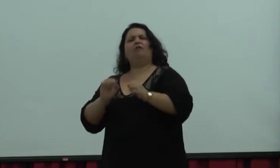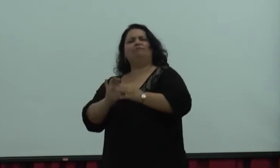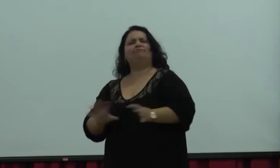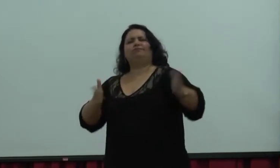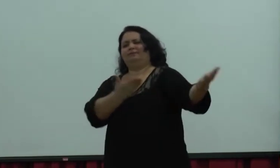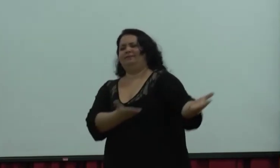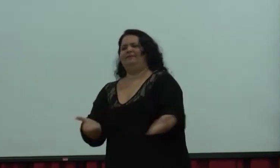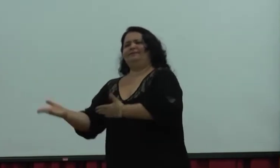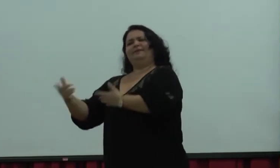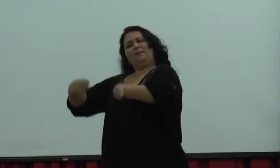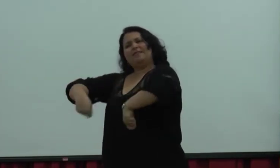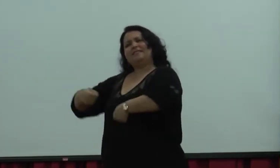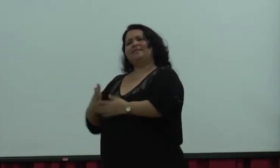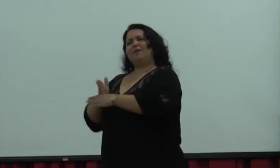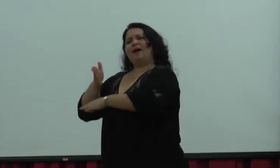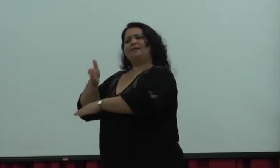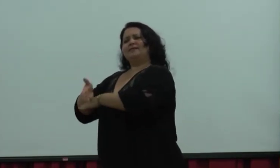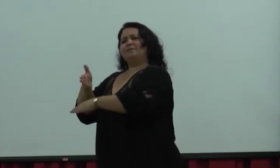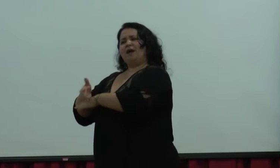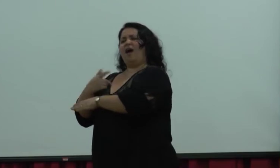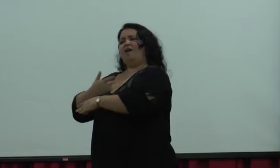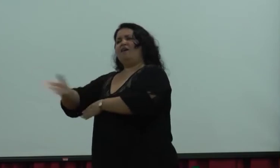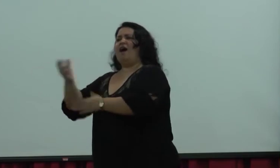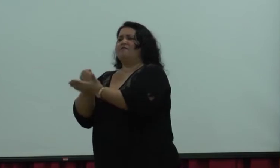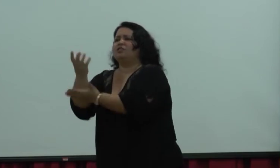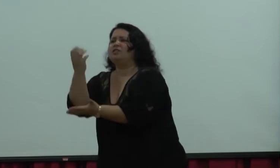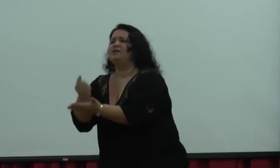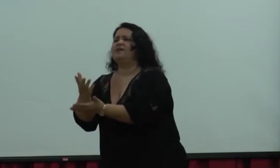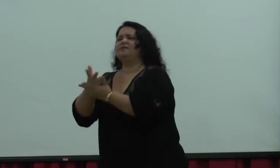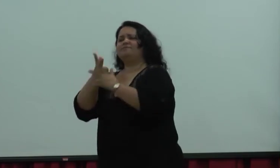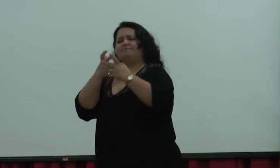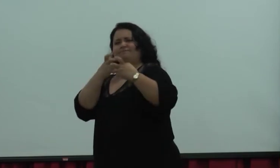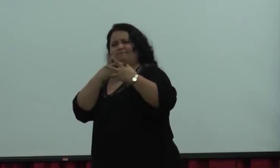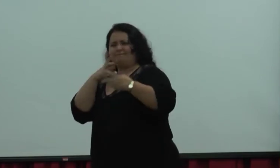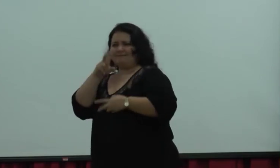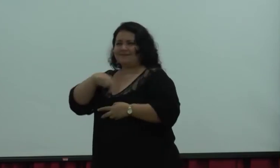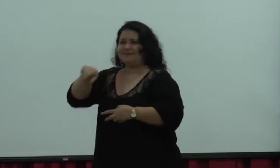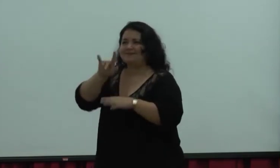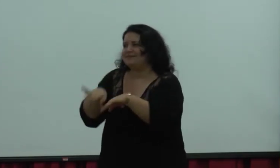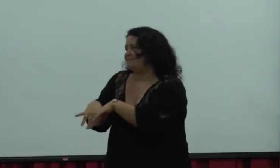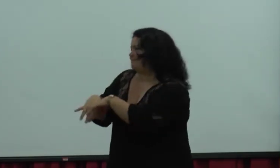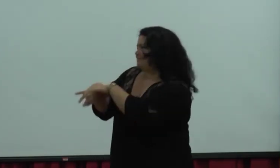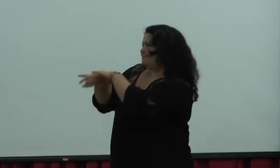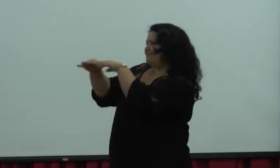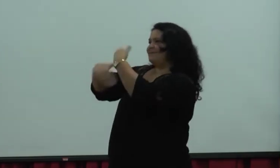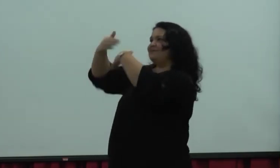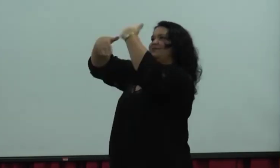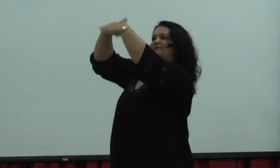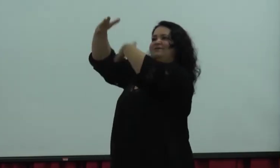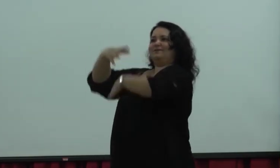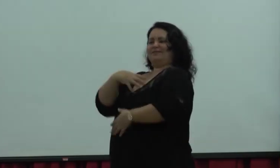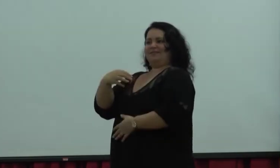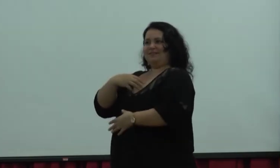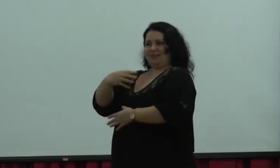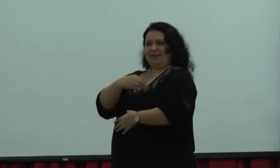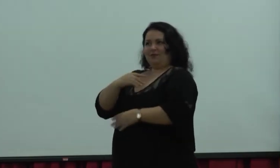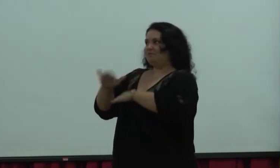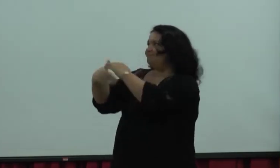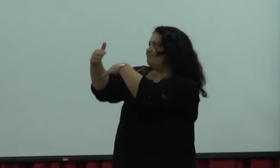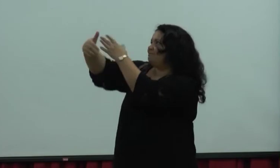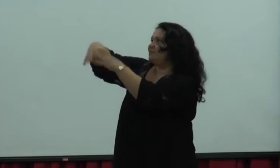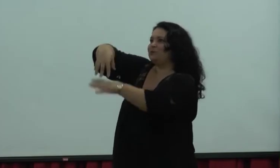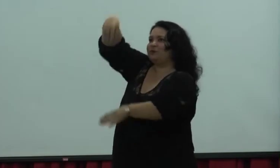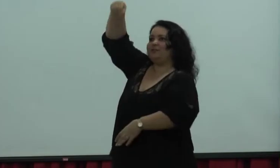curso, como também da evangelização e ver o seu filho crescendo na sua evolução espiritual, tá?